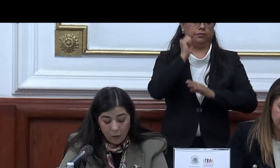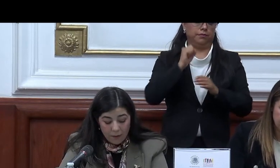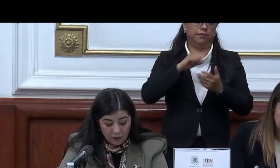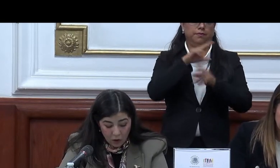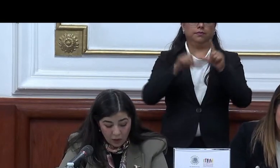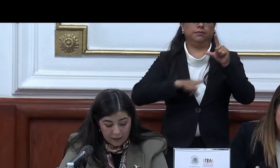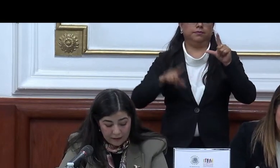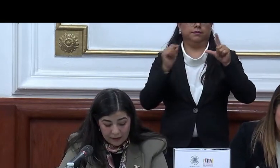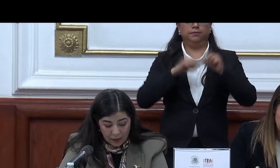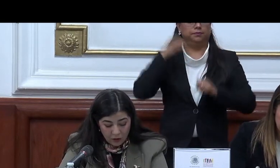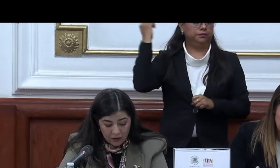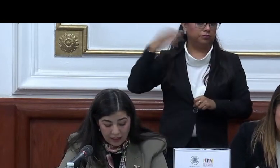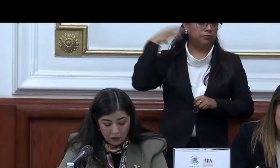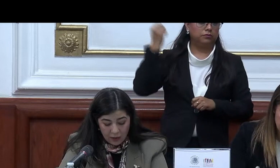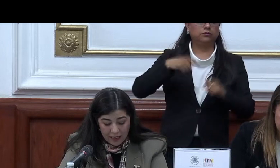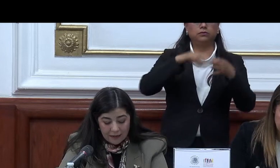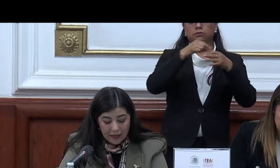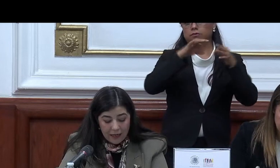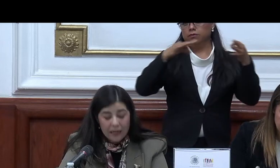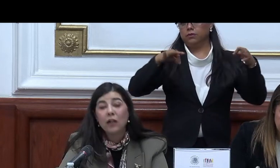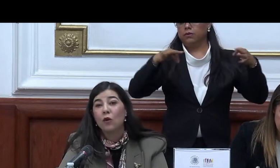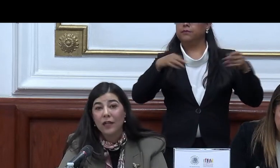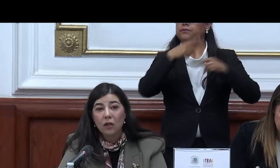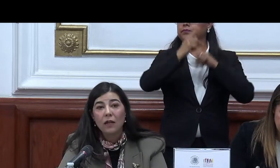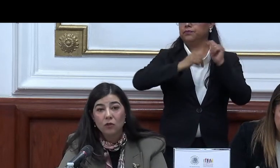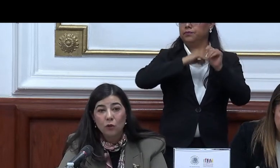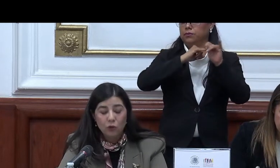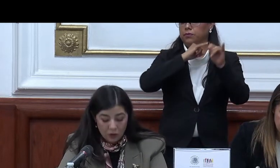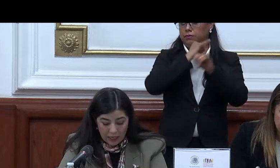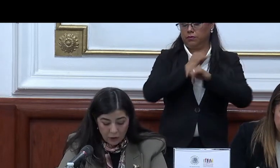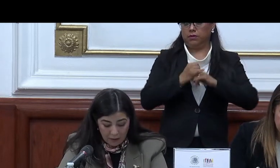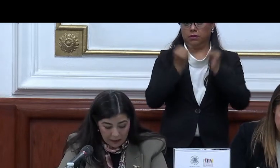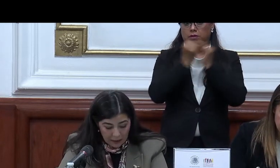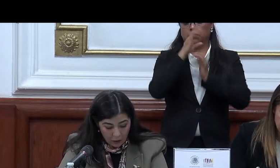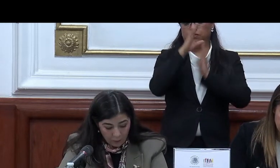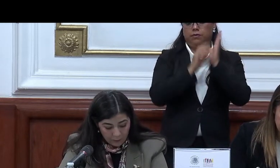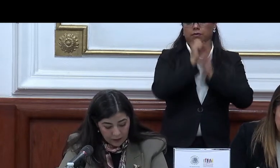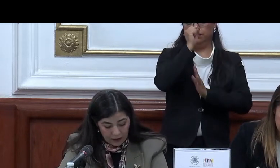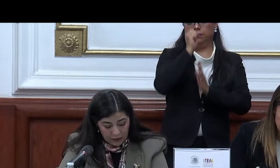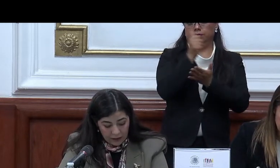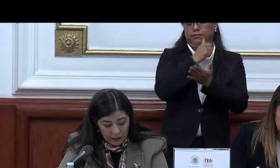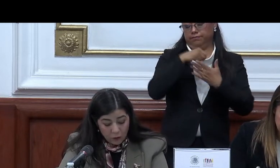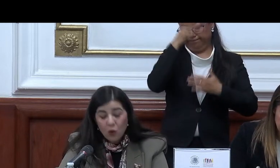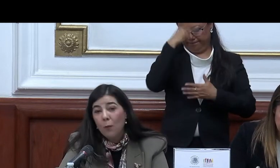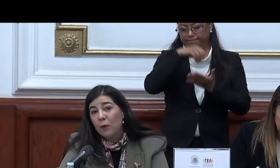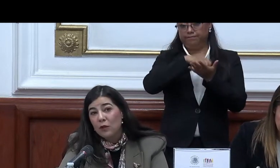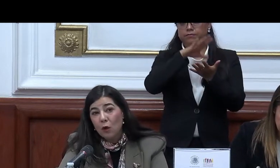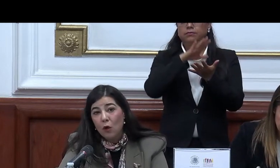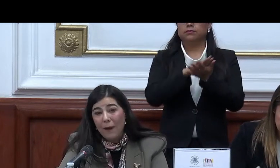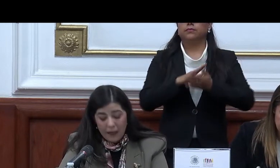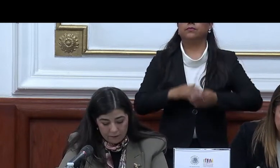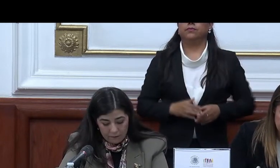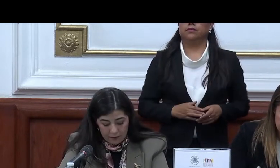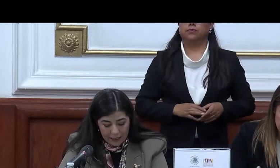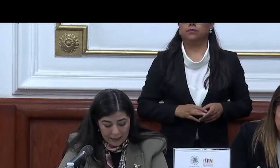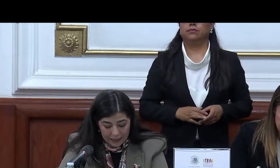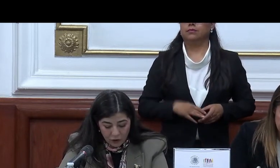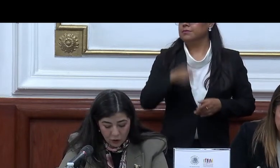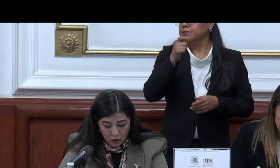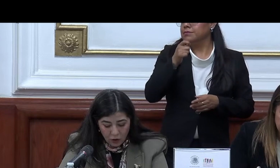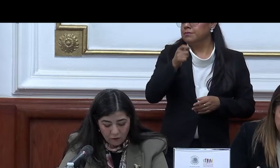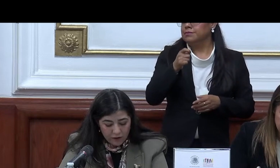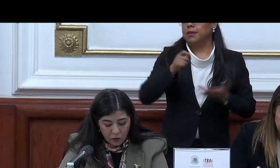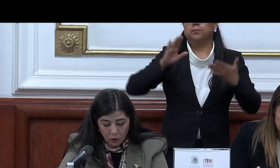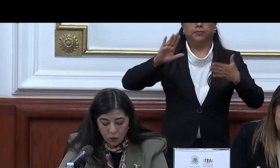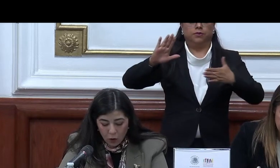de convenciones y tratados internacionales, incluyendo la Constitución de la Ciudad de México. Es un compromiso global. La